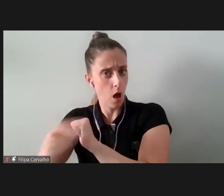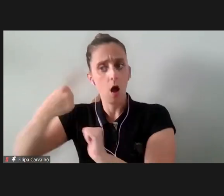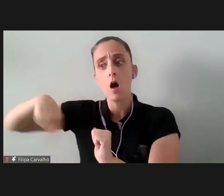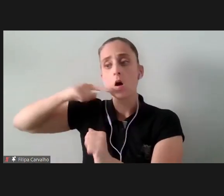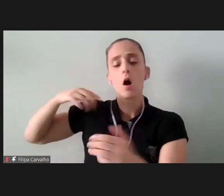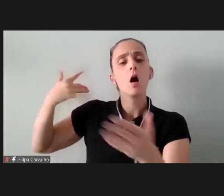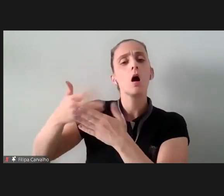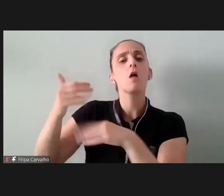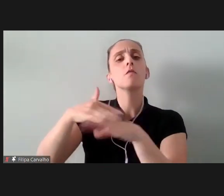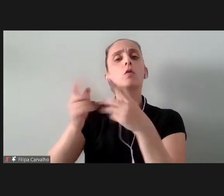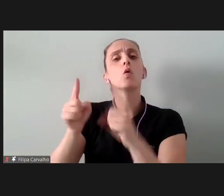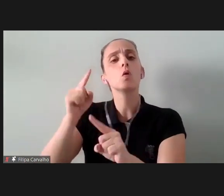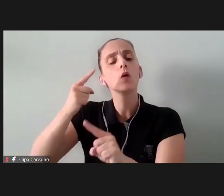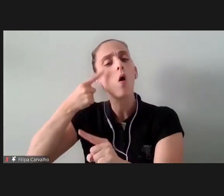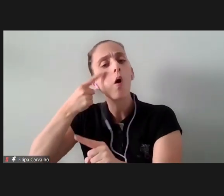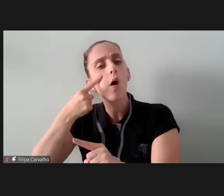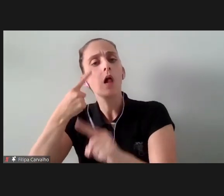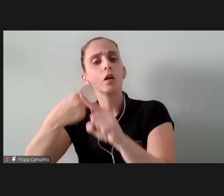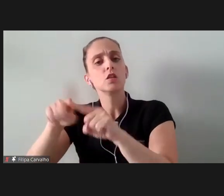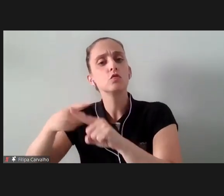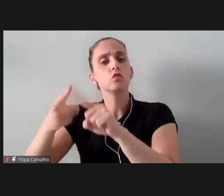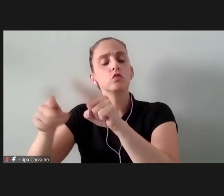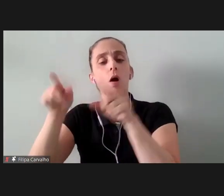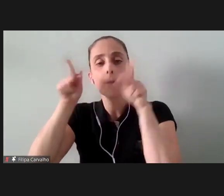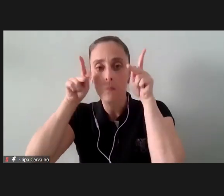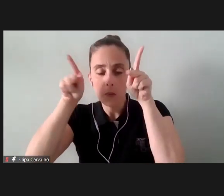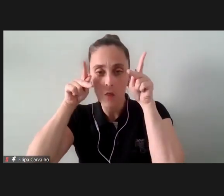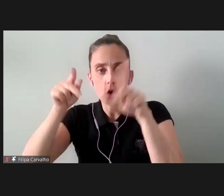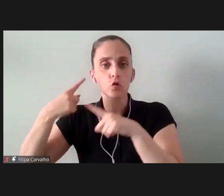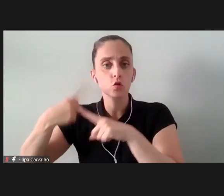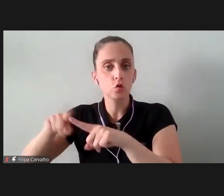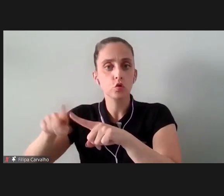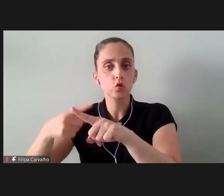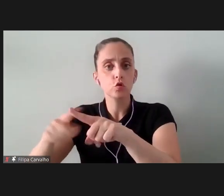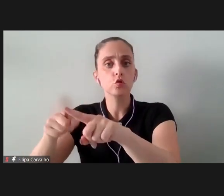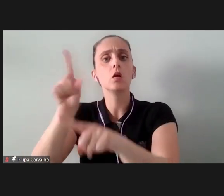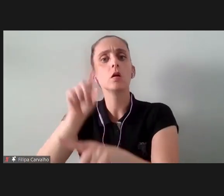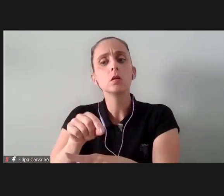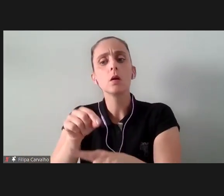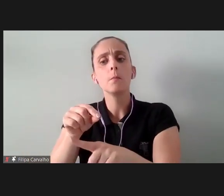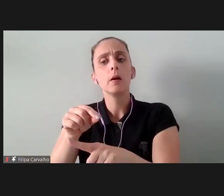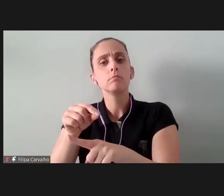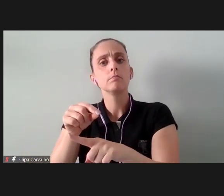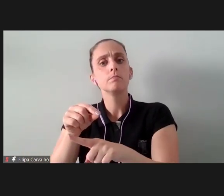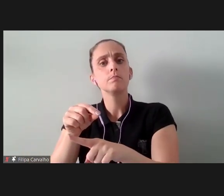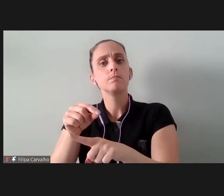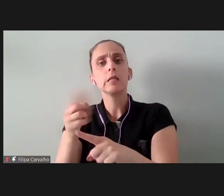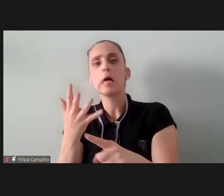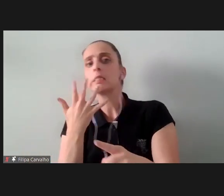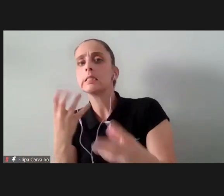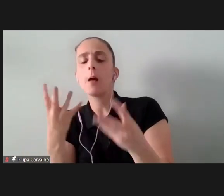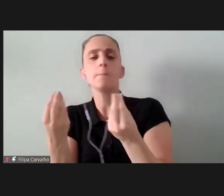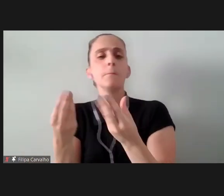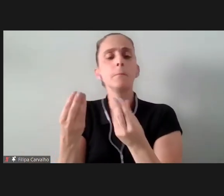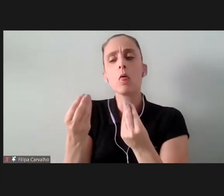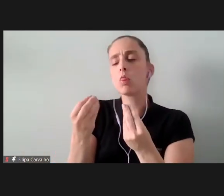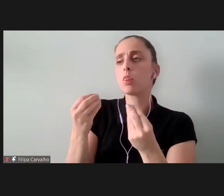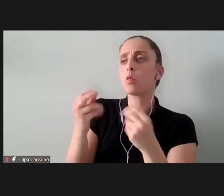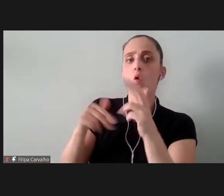é experimentar abordagens pedagógicas e não ter medo de ousar construir de outra